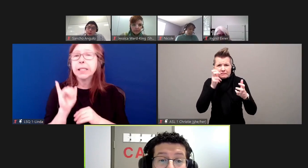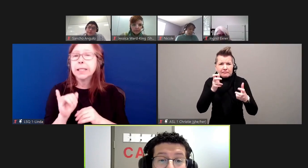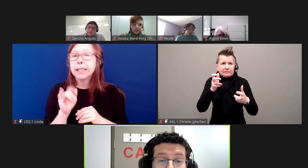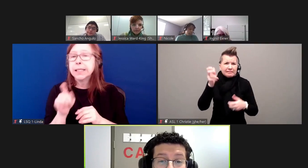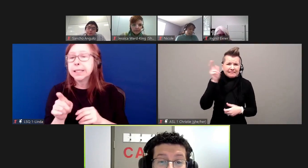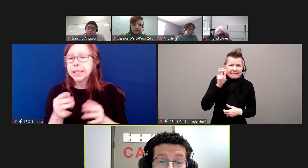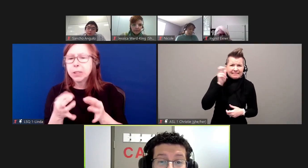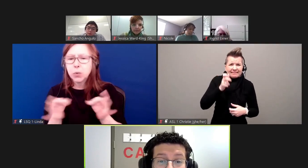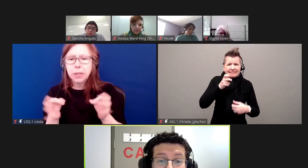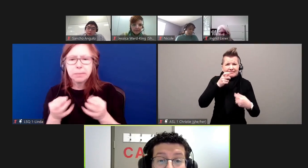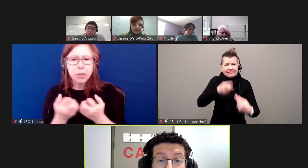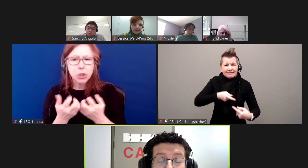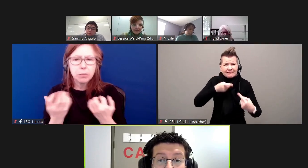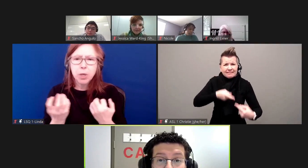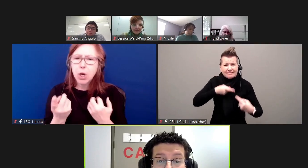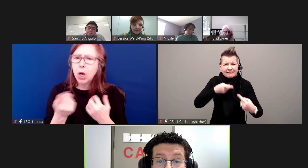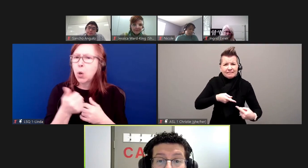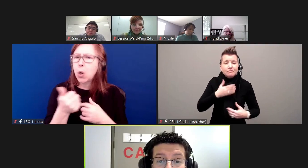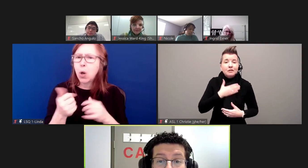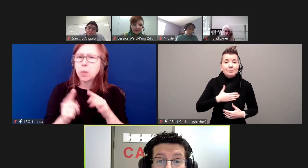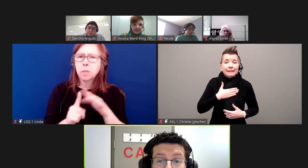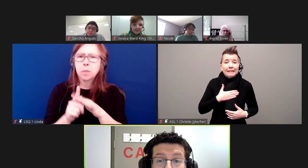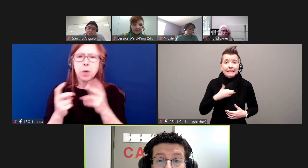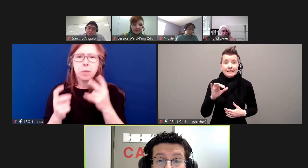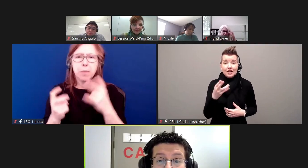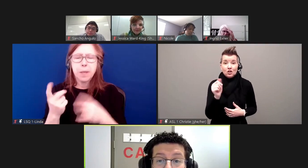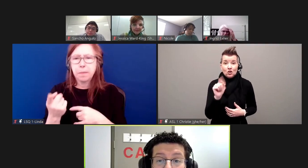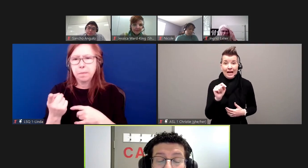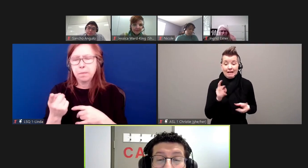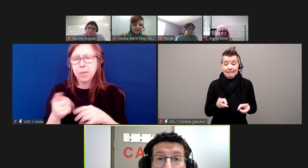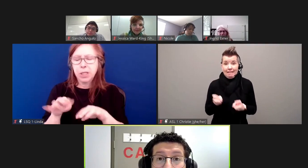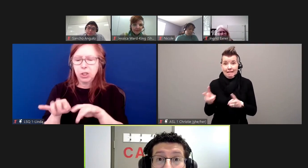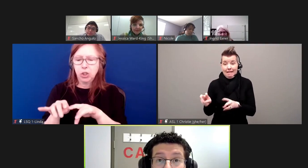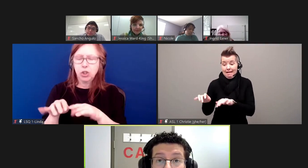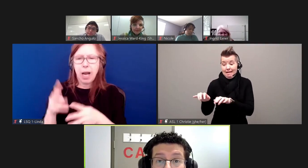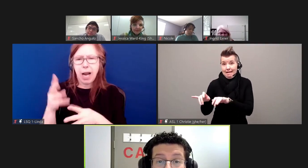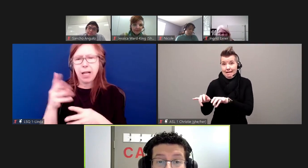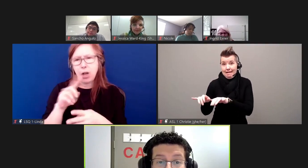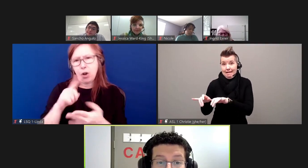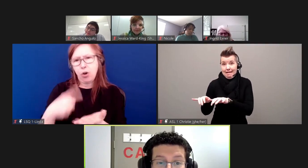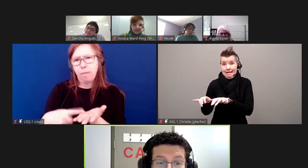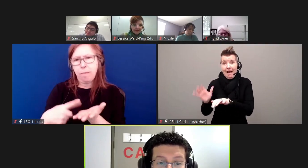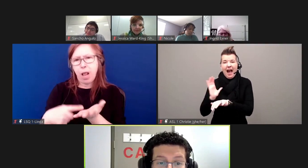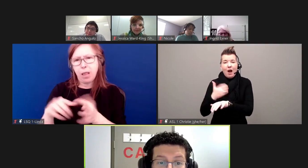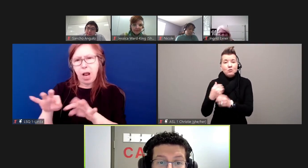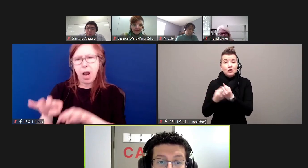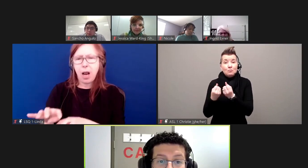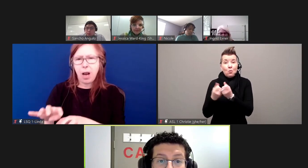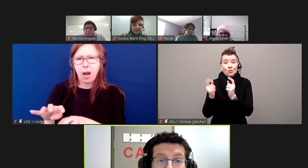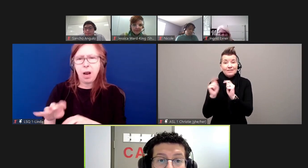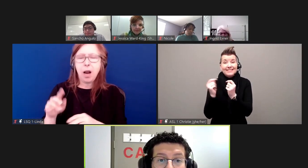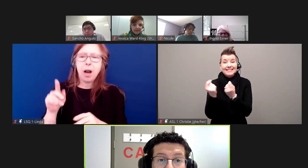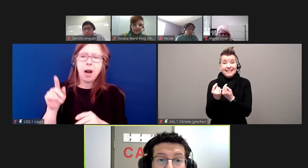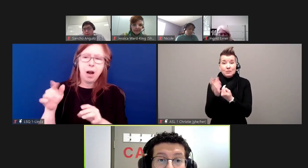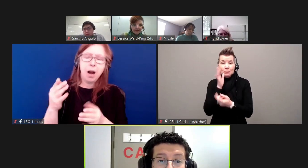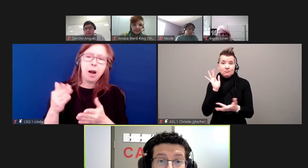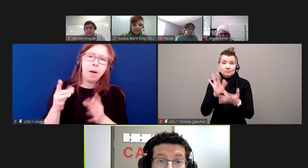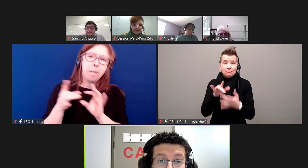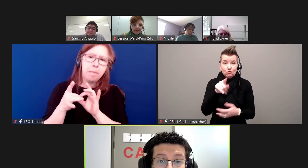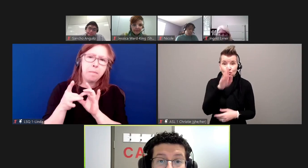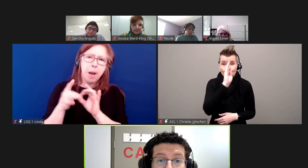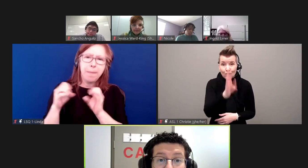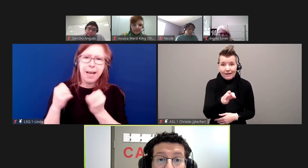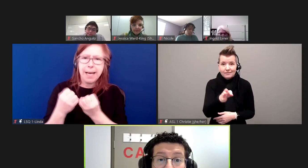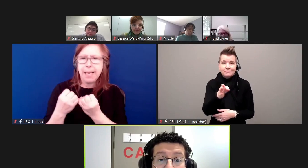pendant la session, veuillez laisser un commentaire dans le chat et un membre de notre équipe d'assistance fera de son mieux pour vous aider.